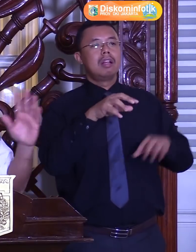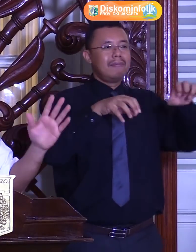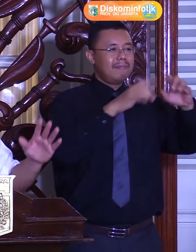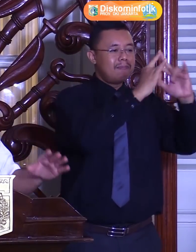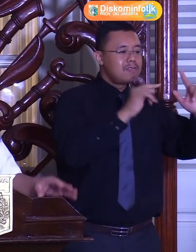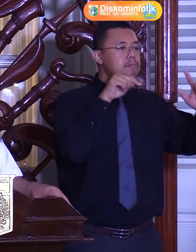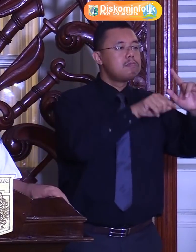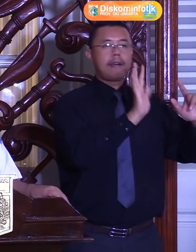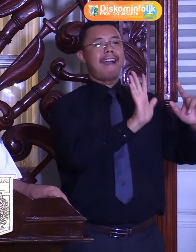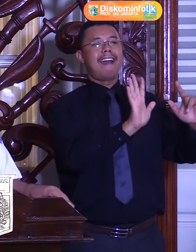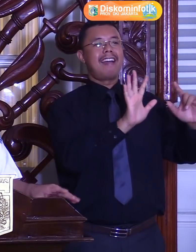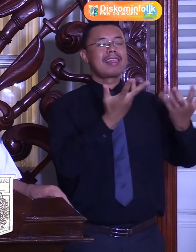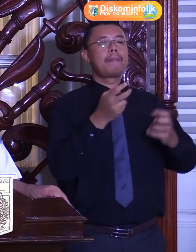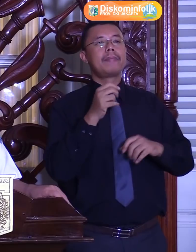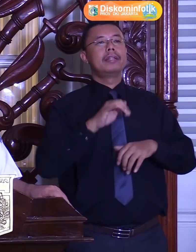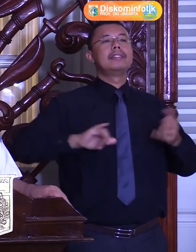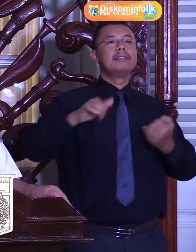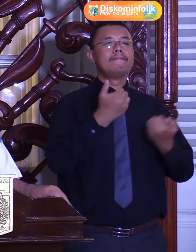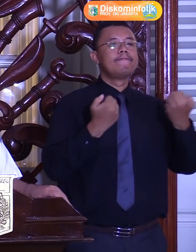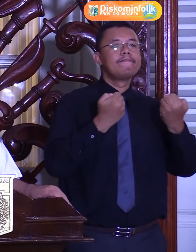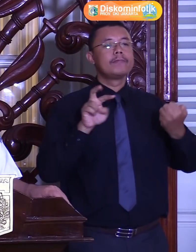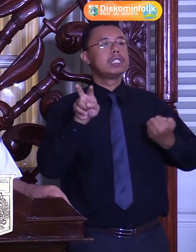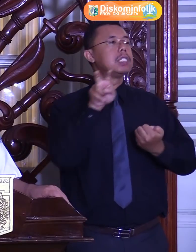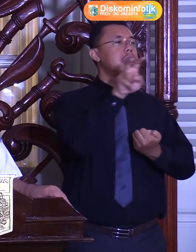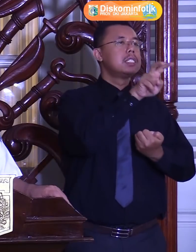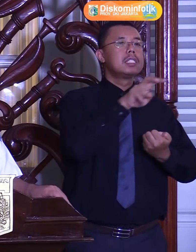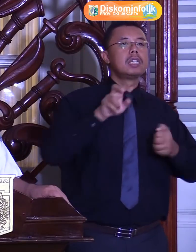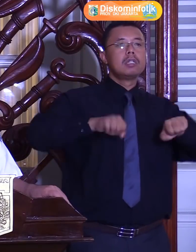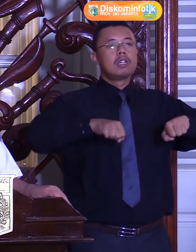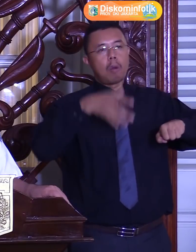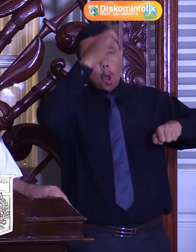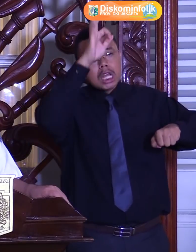patroli seluruh jajaran bersama polisi